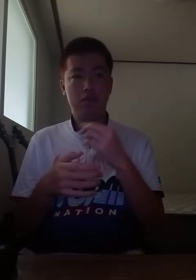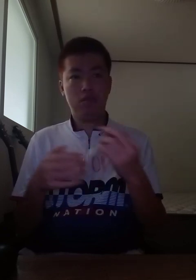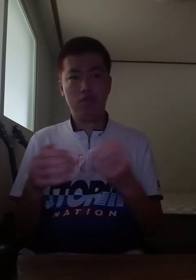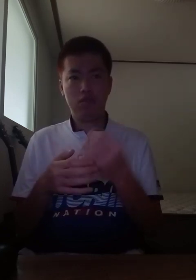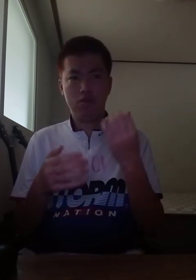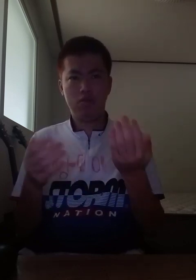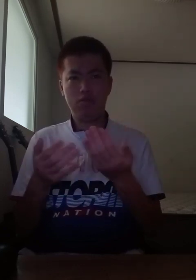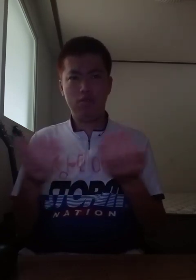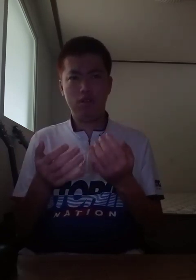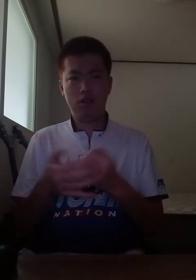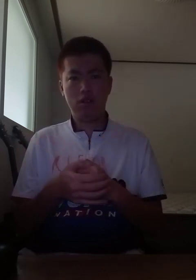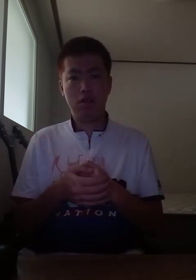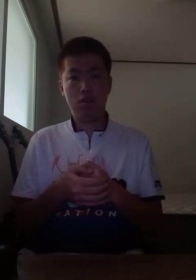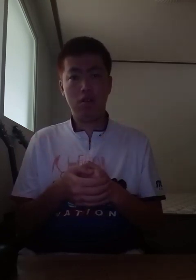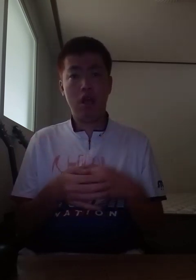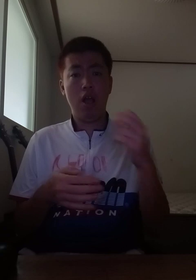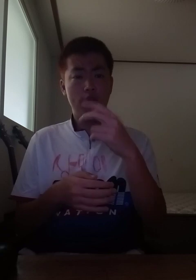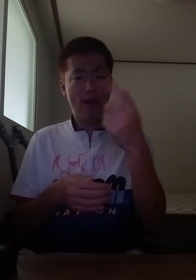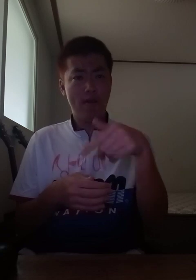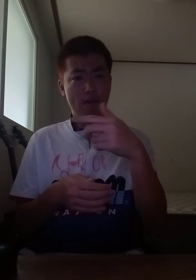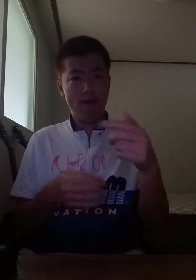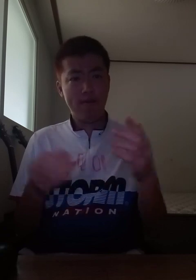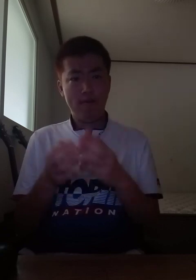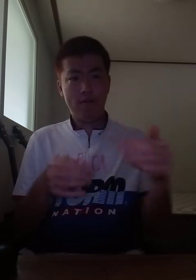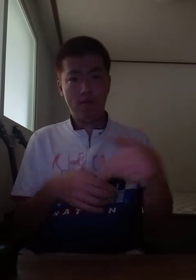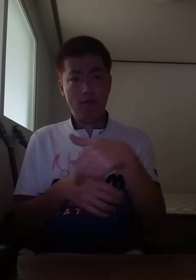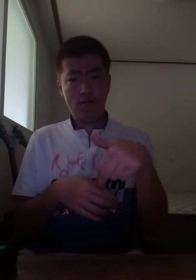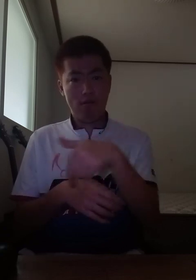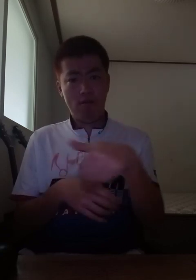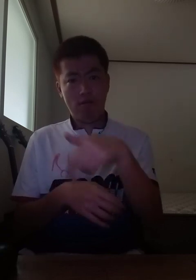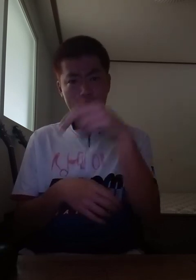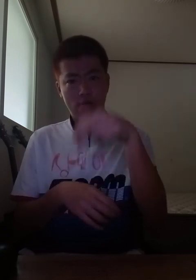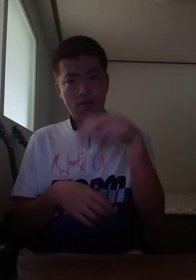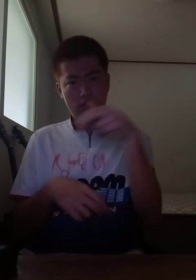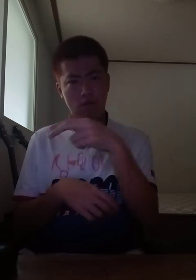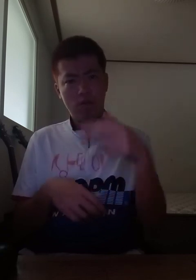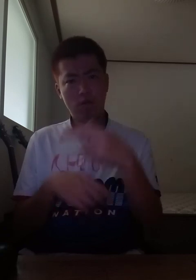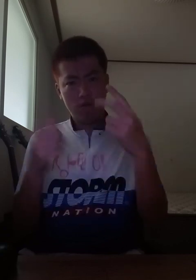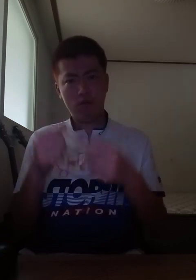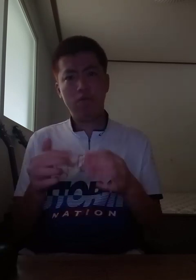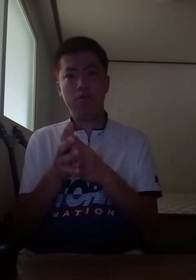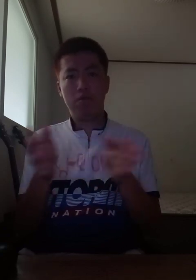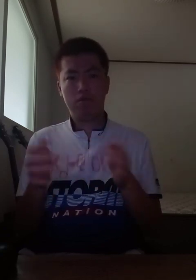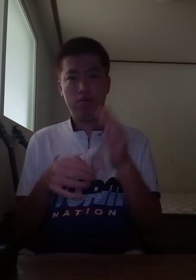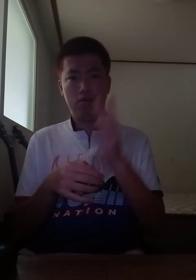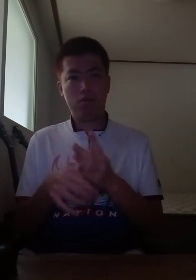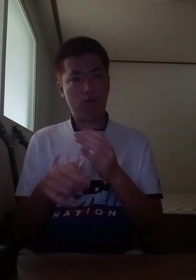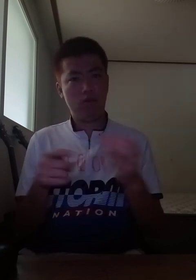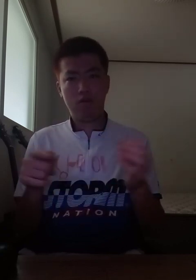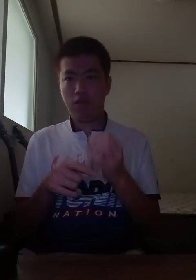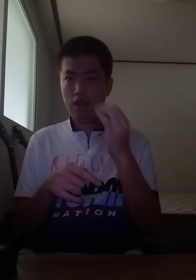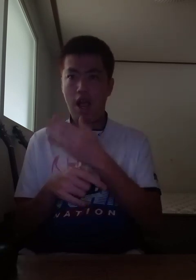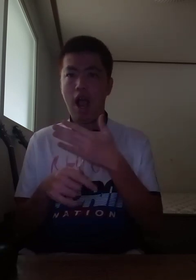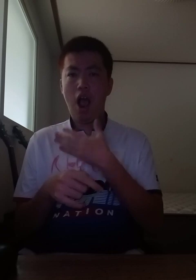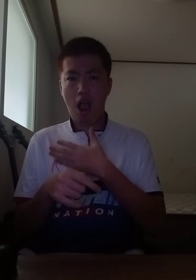모르니까. 서울처럼 그런 버스들이 중앙으로 이렇게 가가지고 좀 더 안전하게